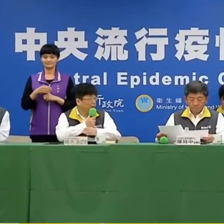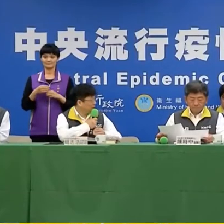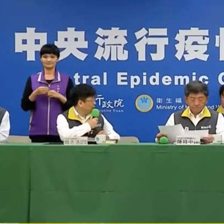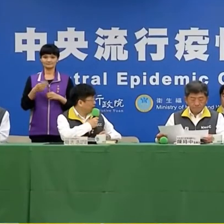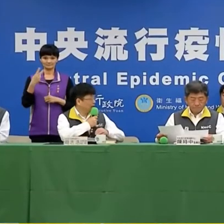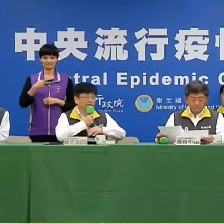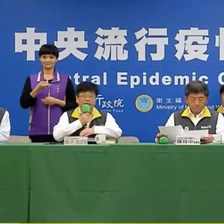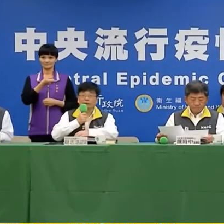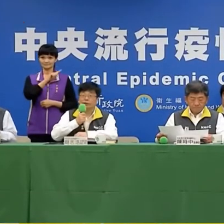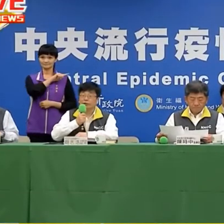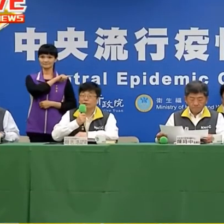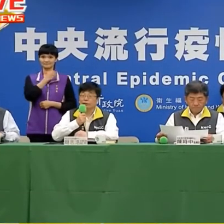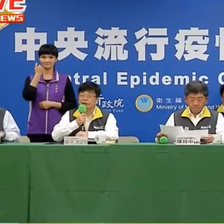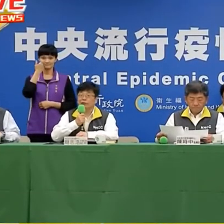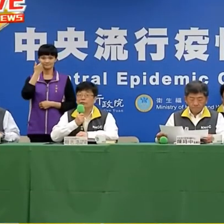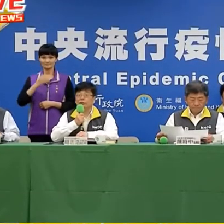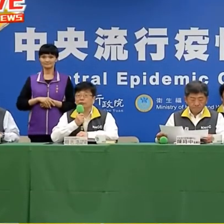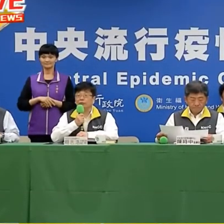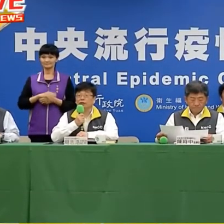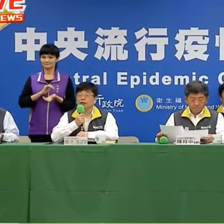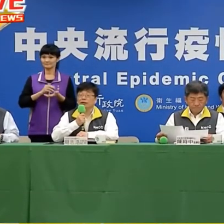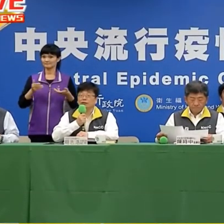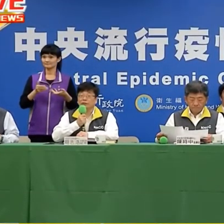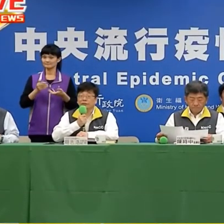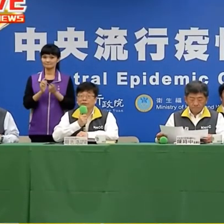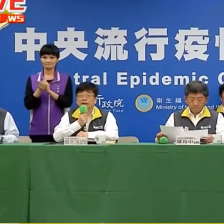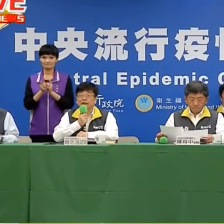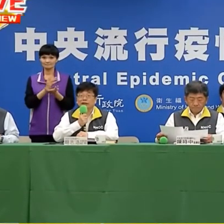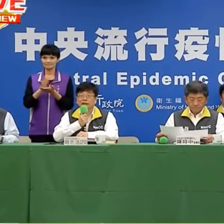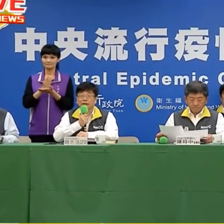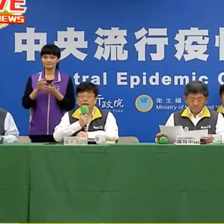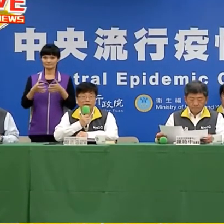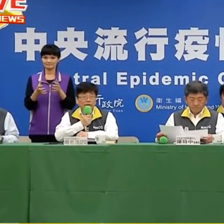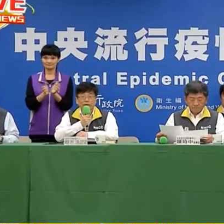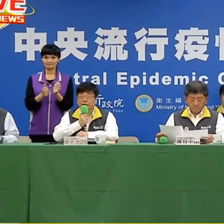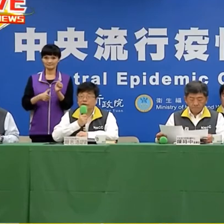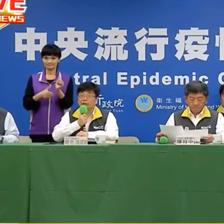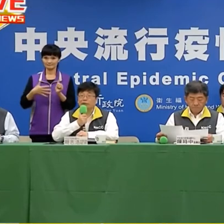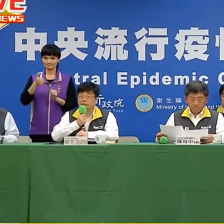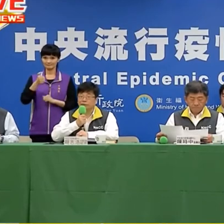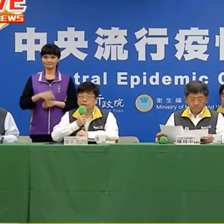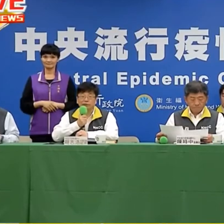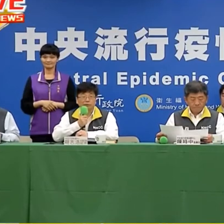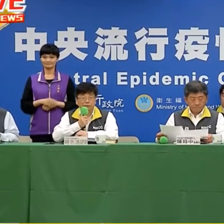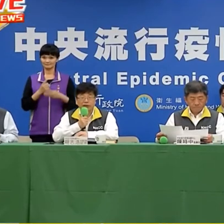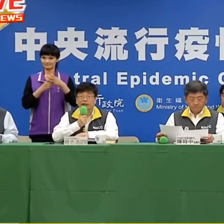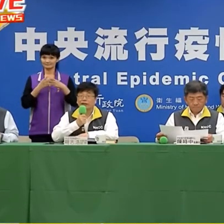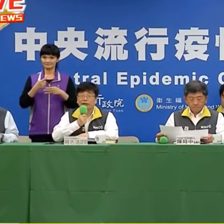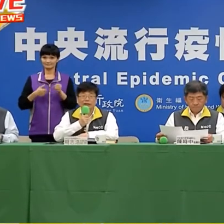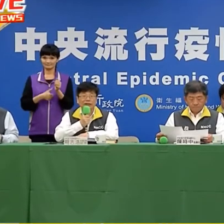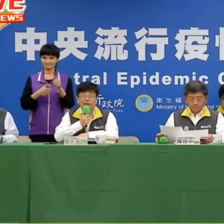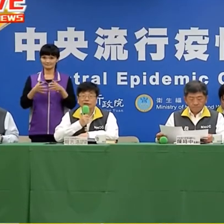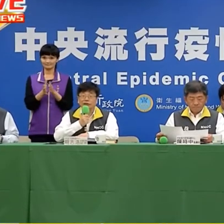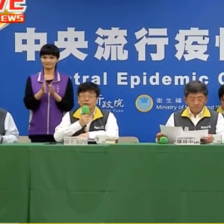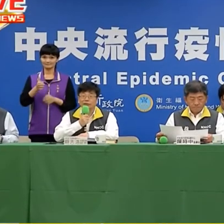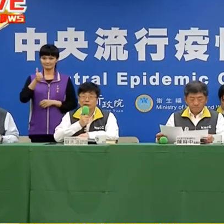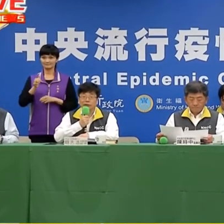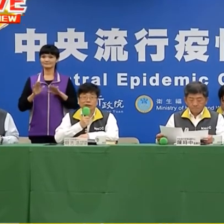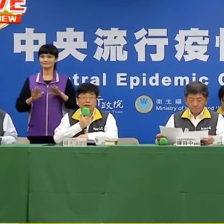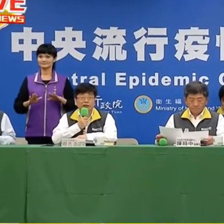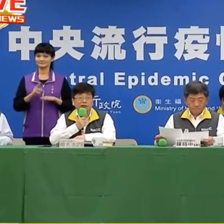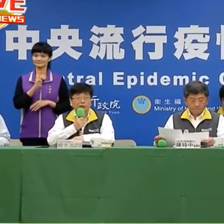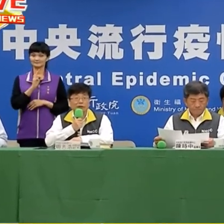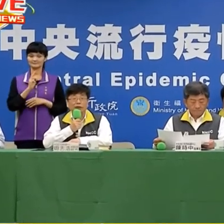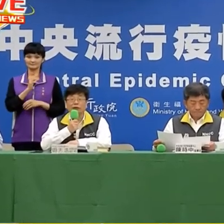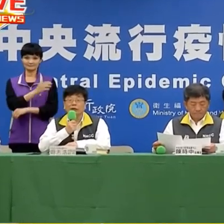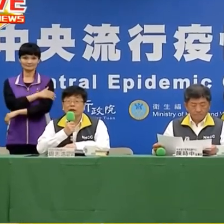人，然后在我们后面是我们医疗应变组哈，副组长还有张，还有王必胜王副组长。那现在就请我